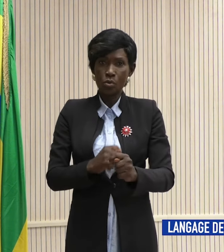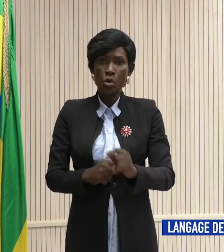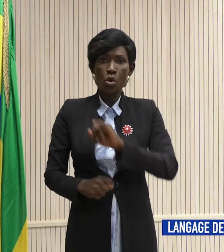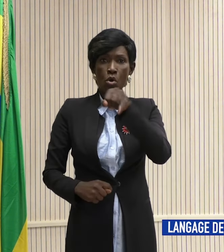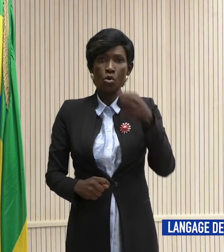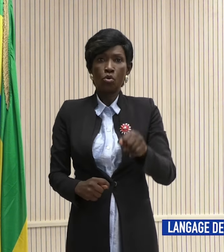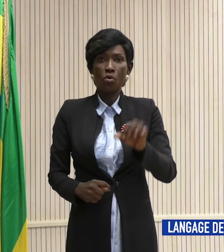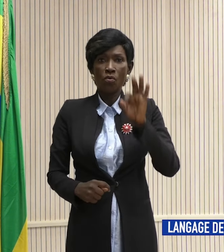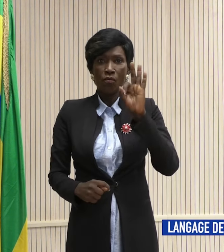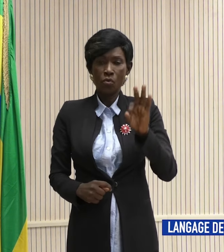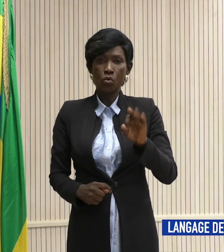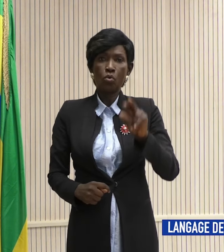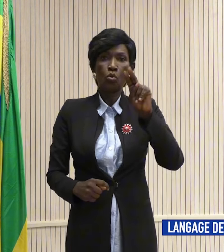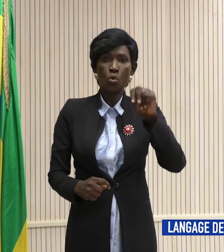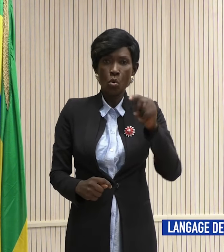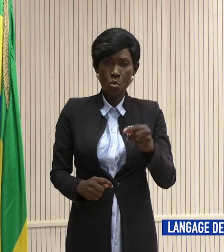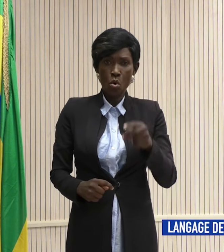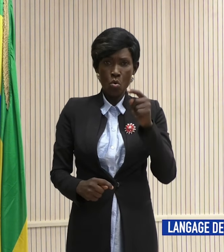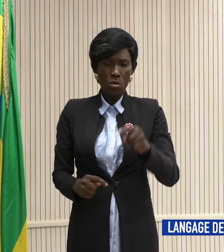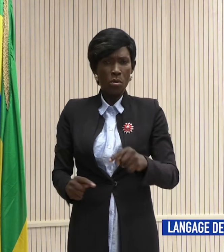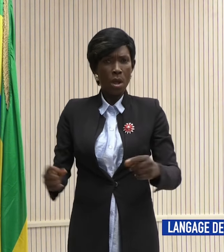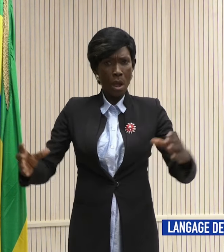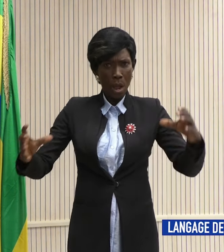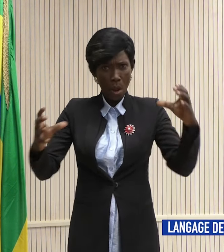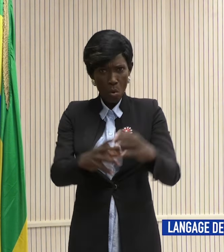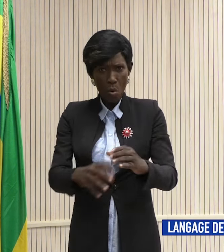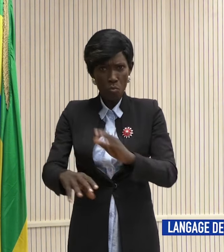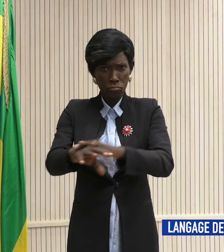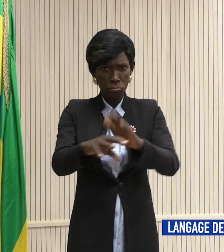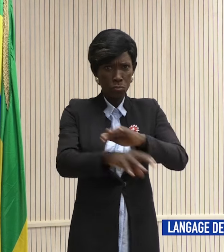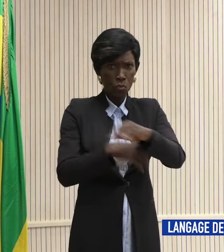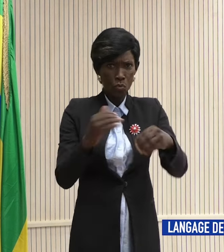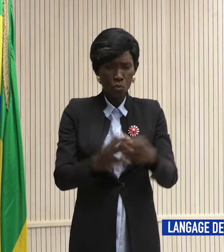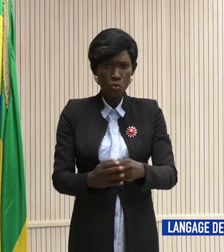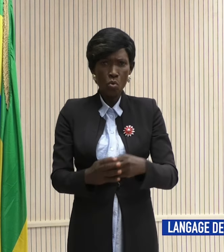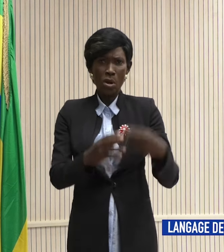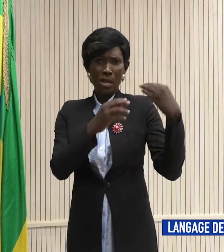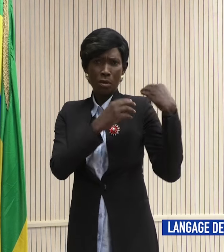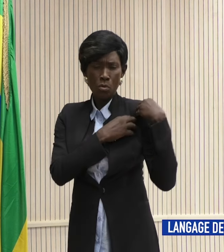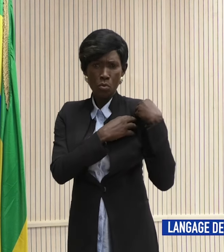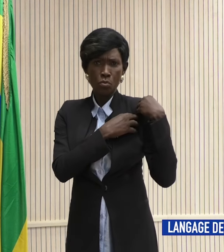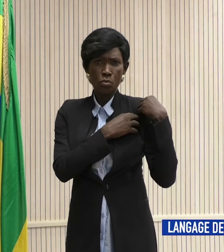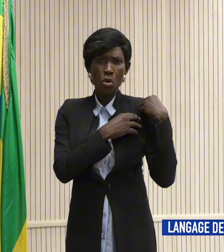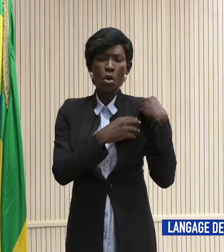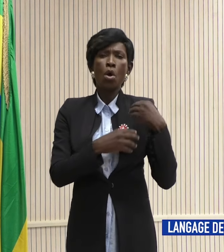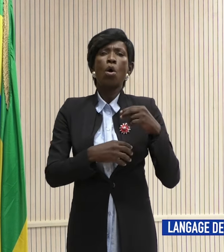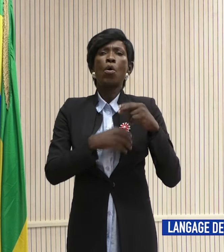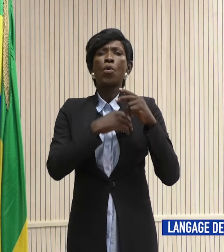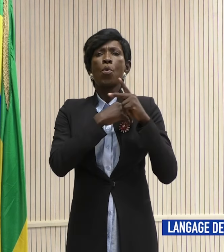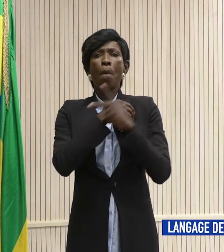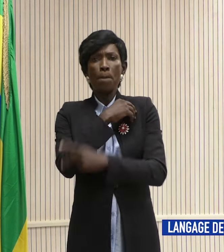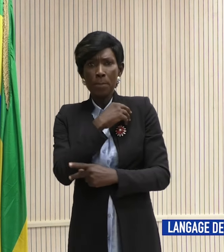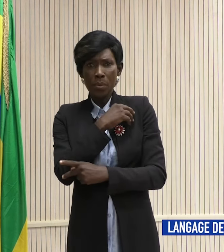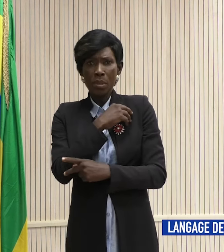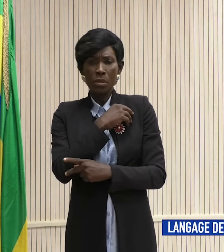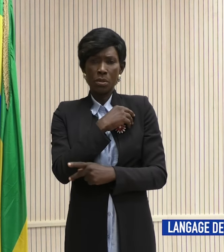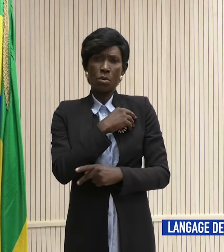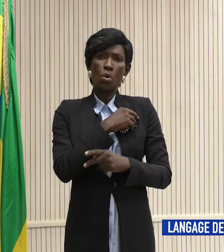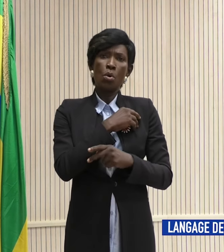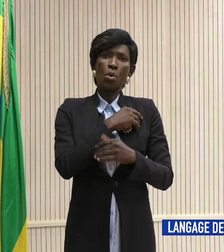Dongou a mobilisé toutes les forces vives de la nation afin de produire le tome